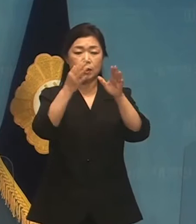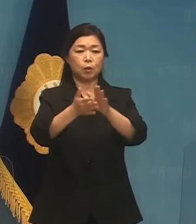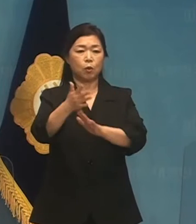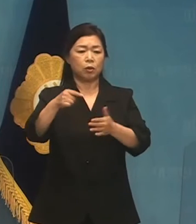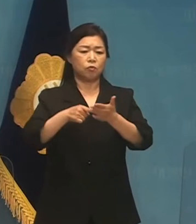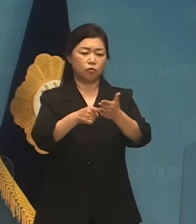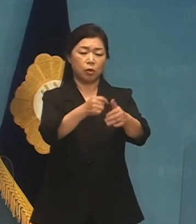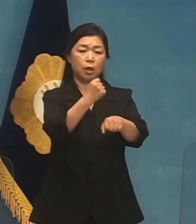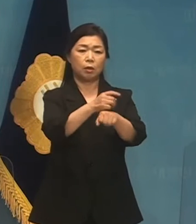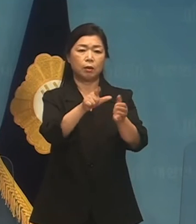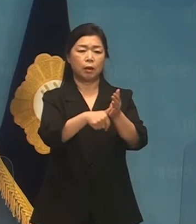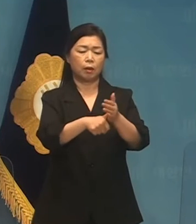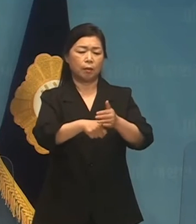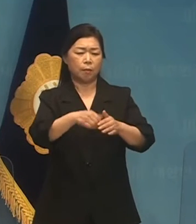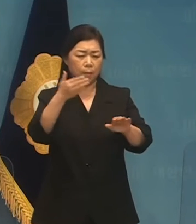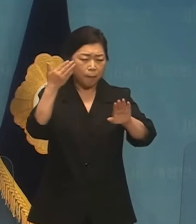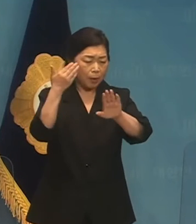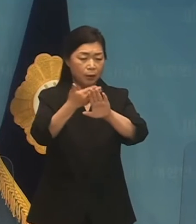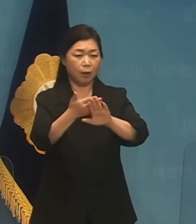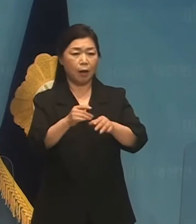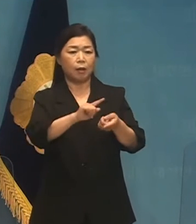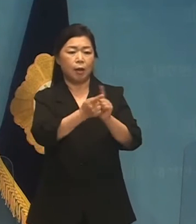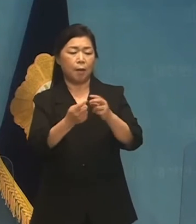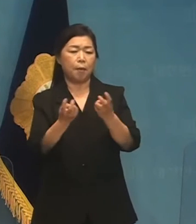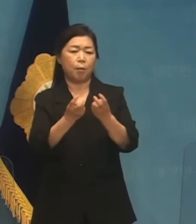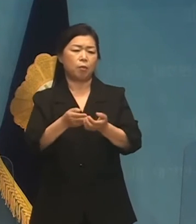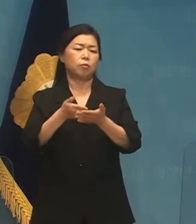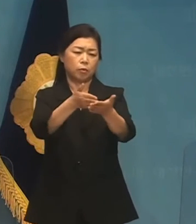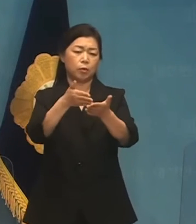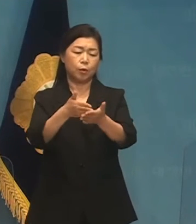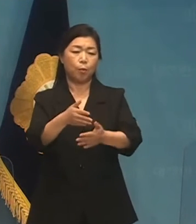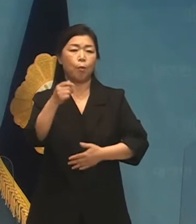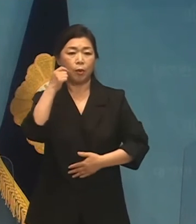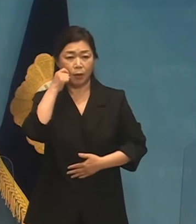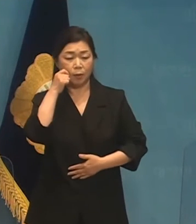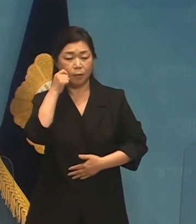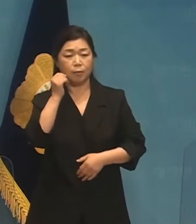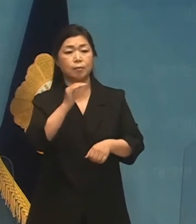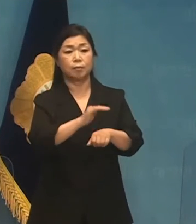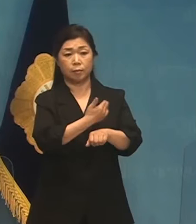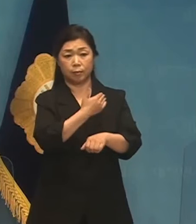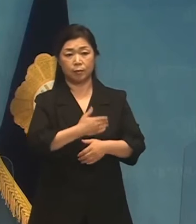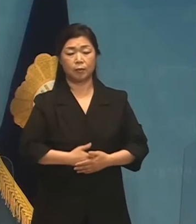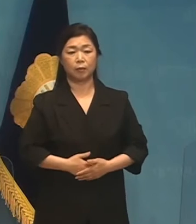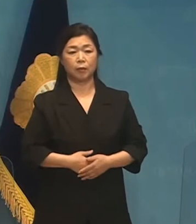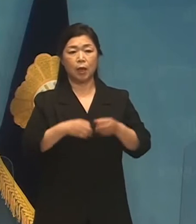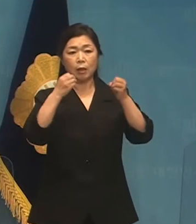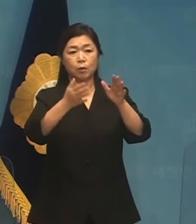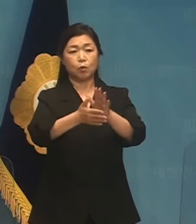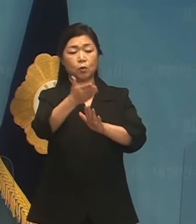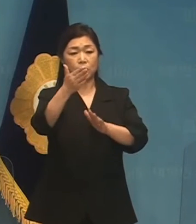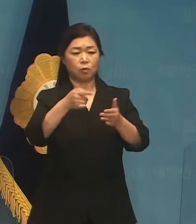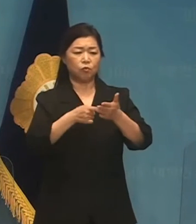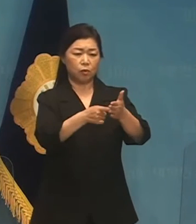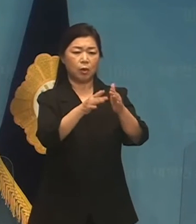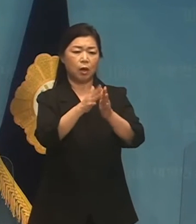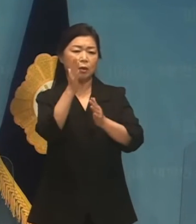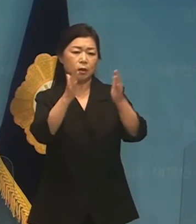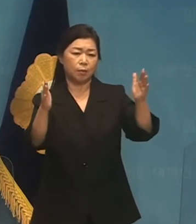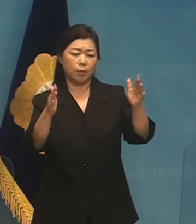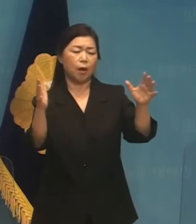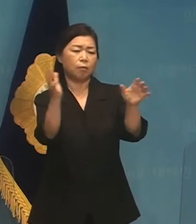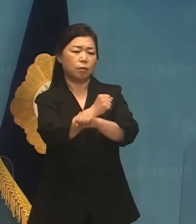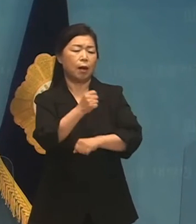당시 제대로 된 반대와 대안을 내놓지 못했습니다. 신도시 추진을 위해 그린벨트를 해제해서는 안